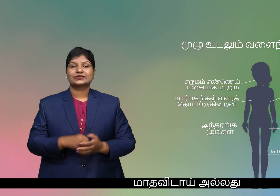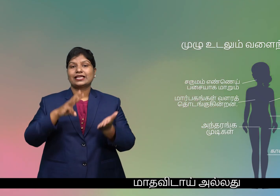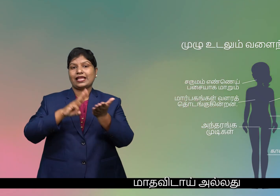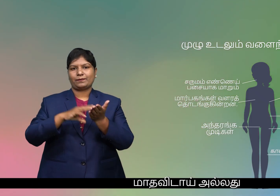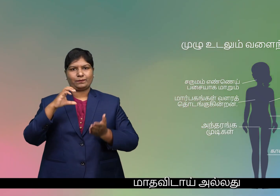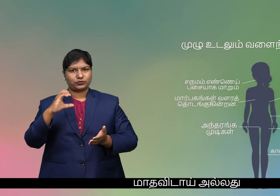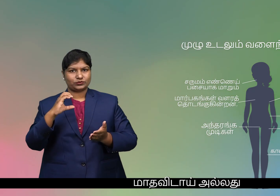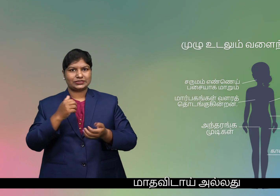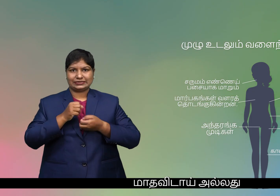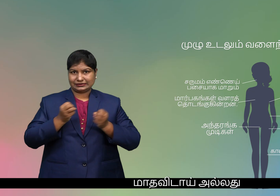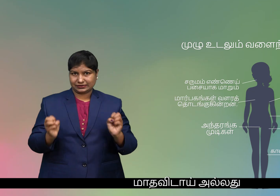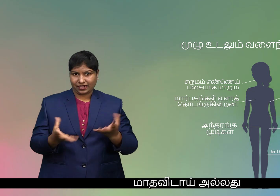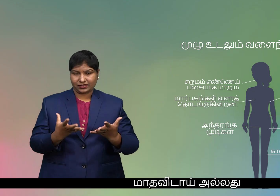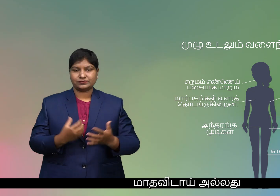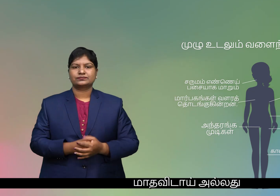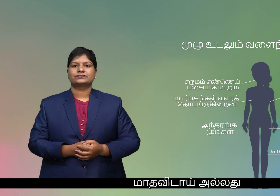மாதவிடாய் அல்லது